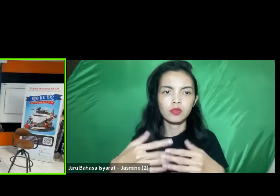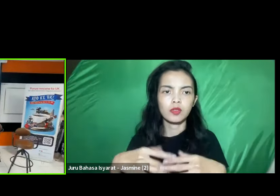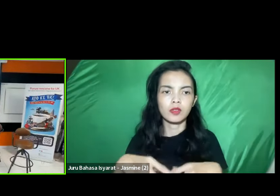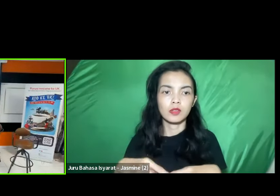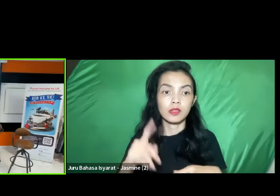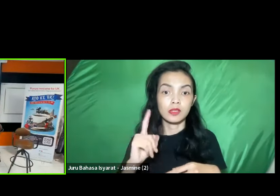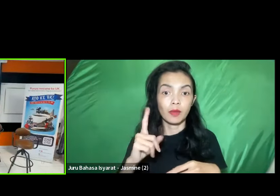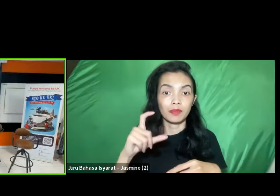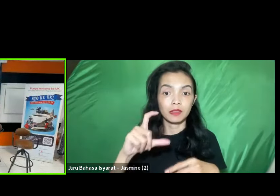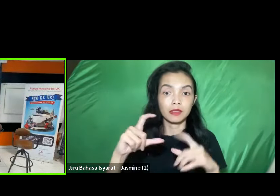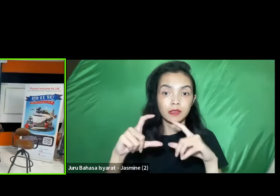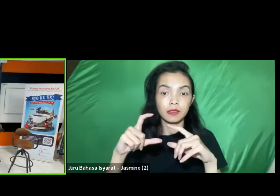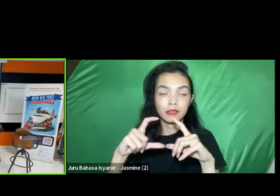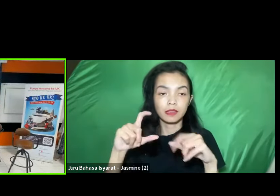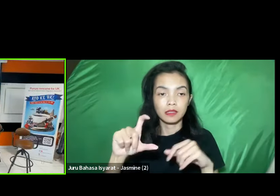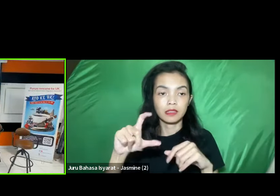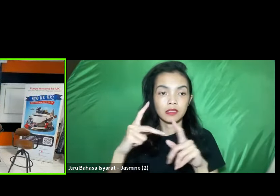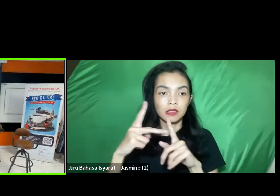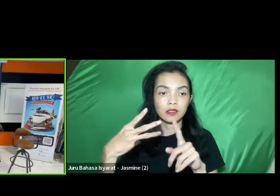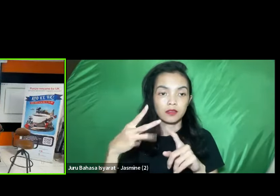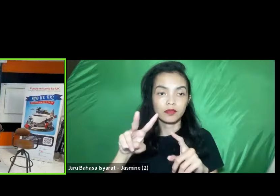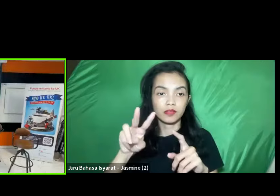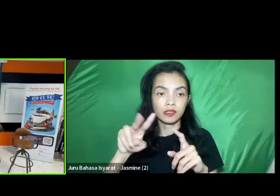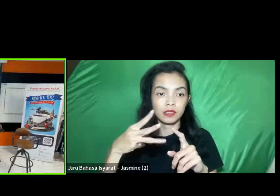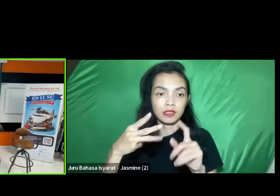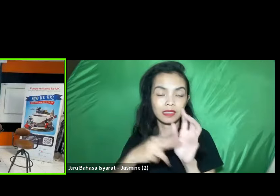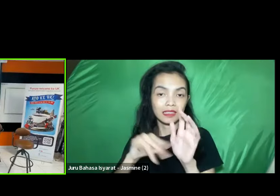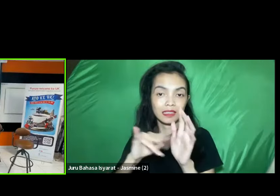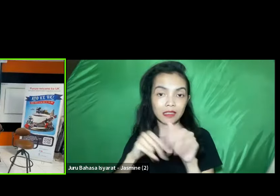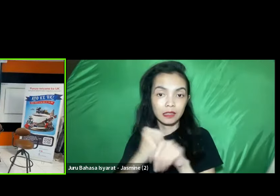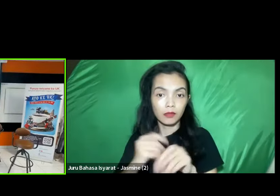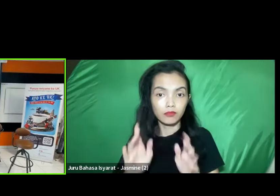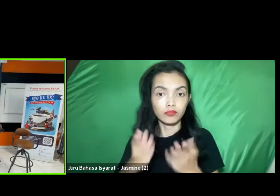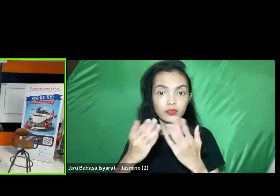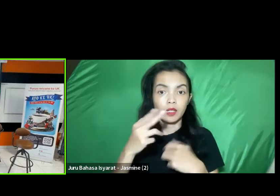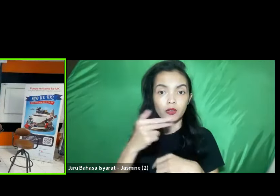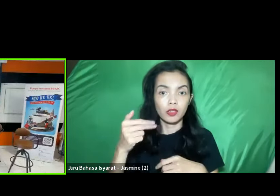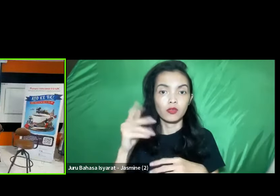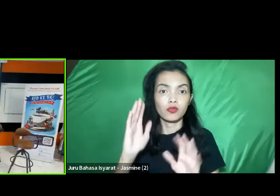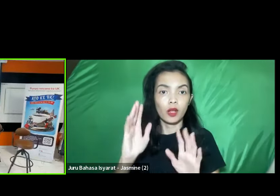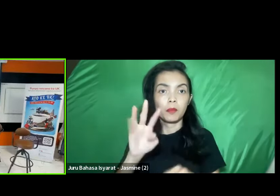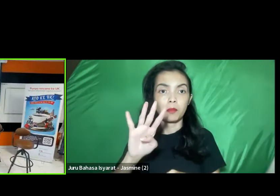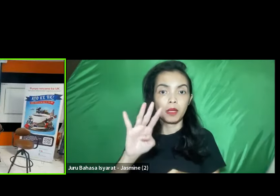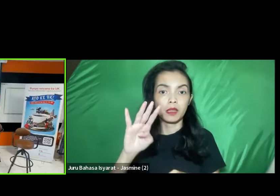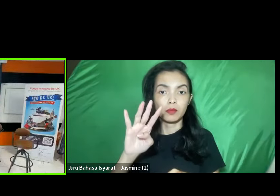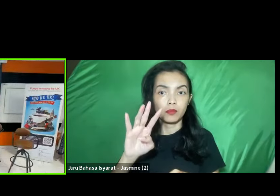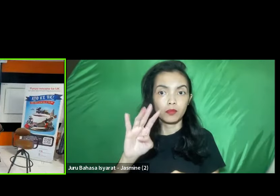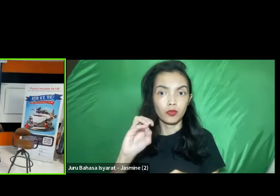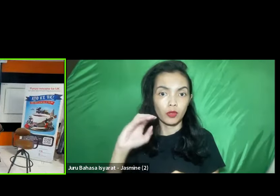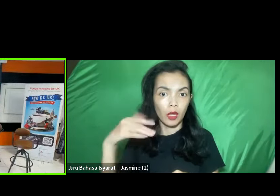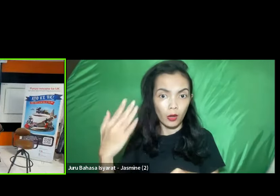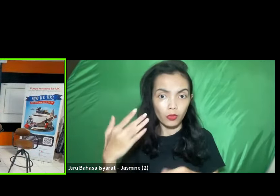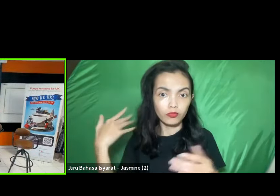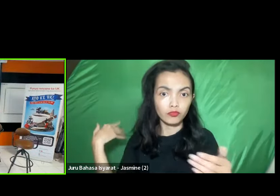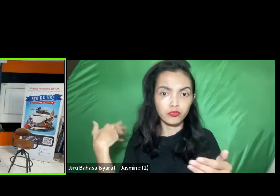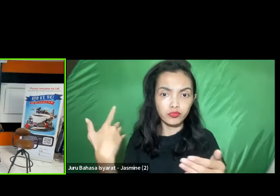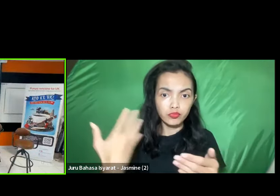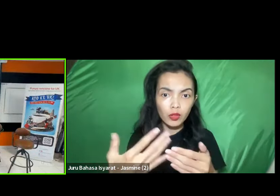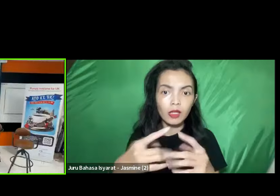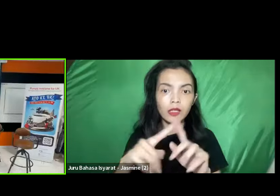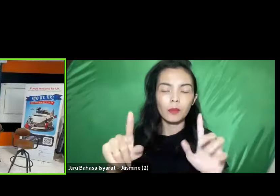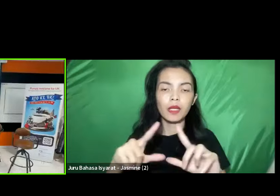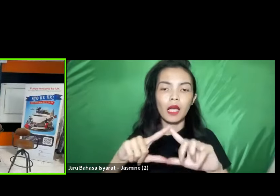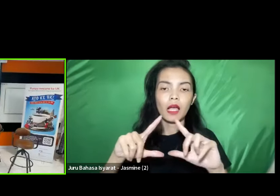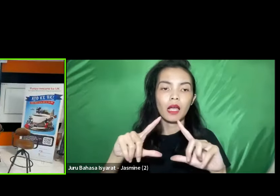tahun lebih Di Indonesia kemudian ee asosiasinya sendiri kita baru ee berjalan sekitar 7 tahun ee